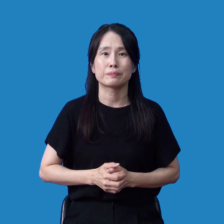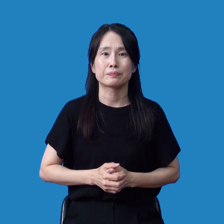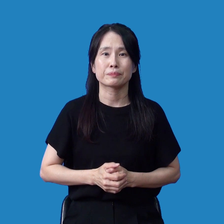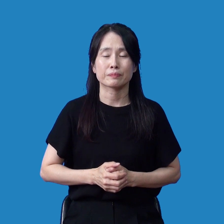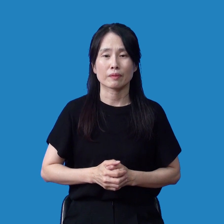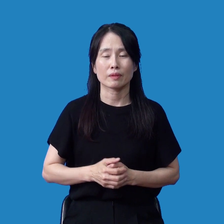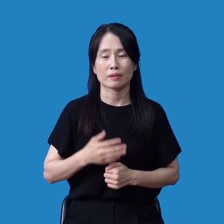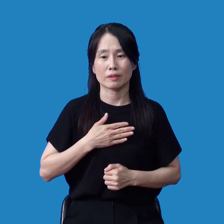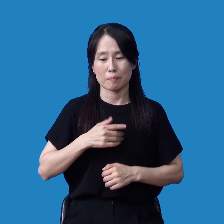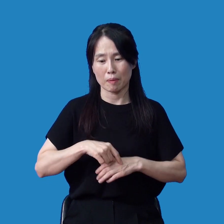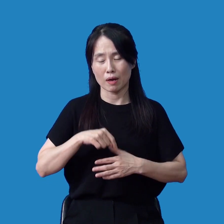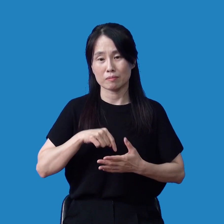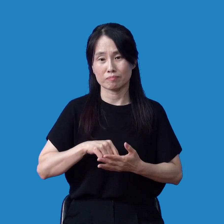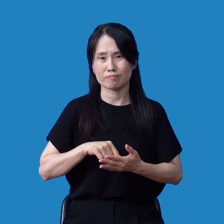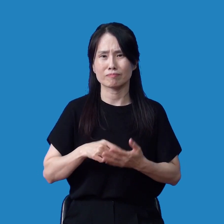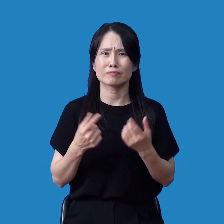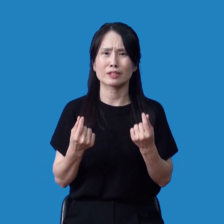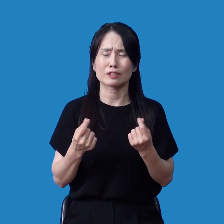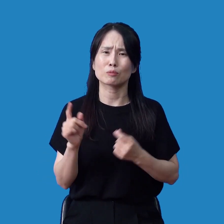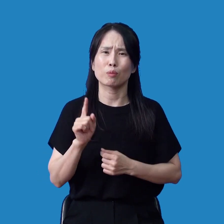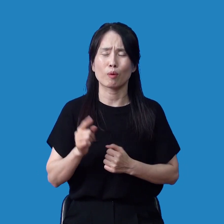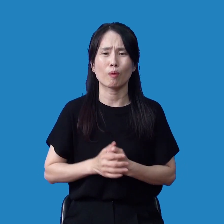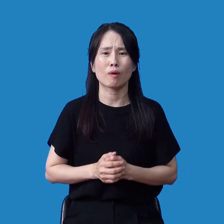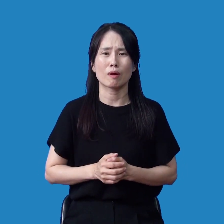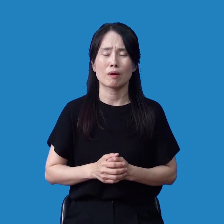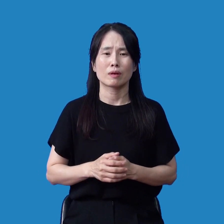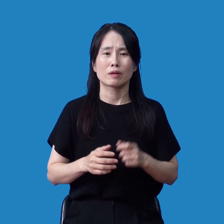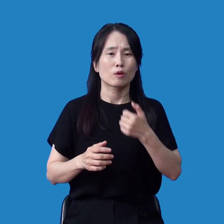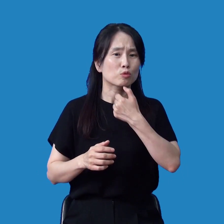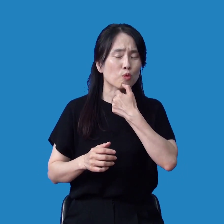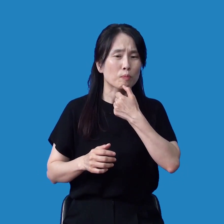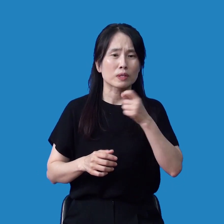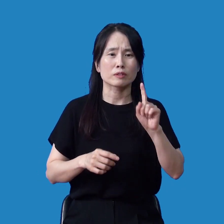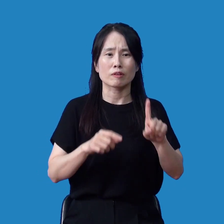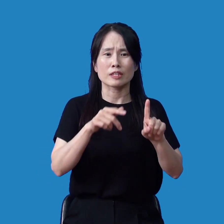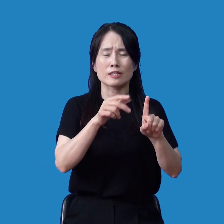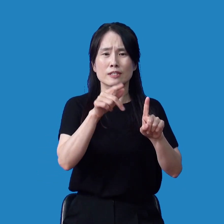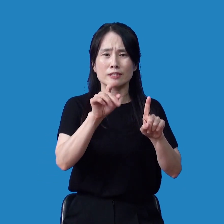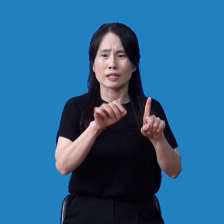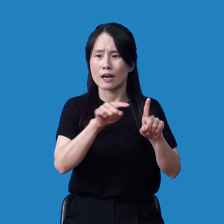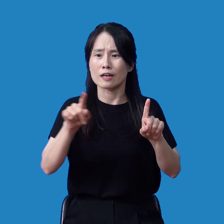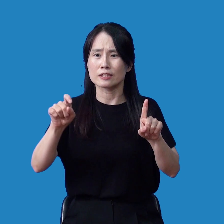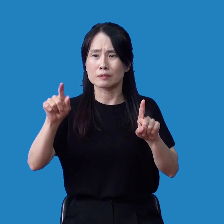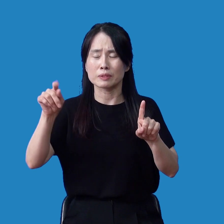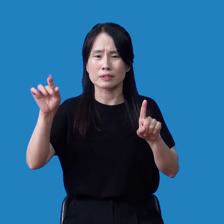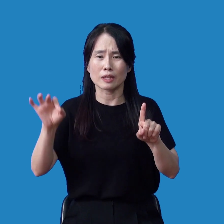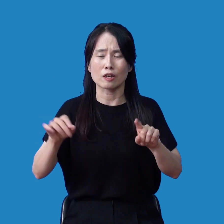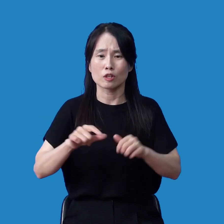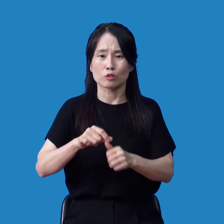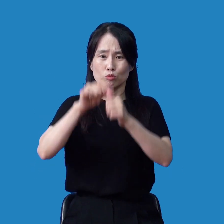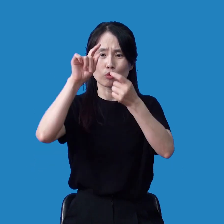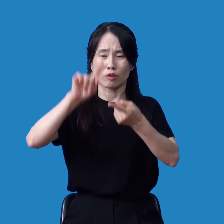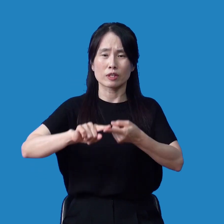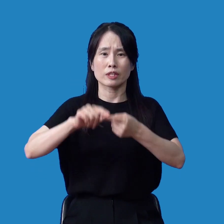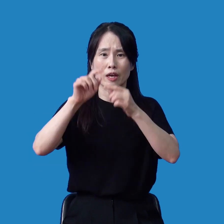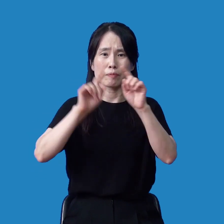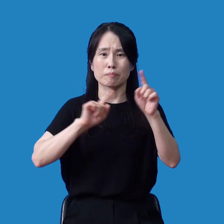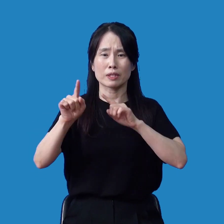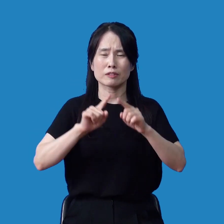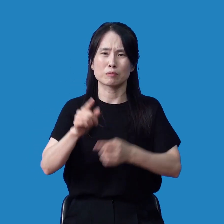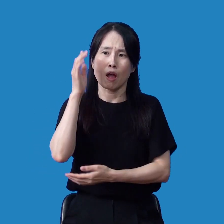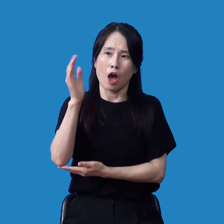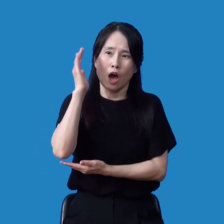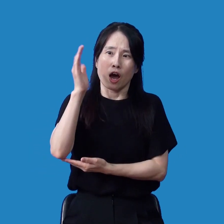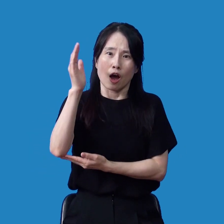마음 같아서는 앞에서 공부한 11장까지의 모든 구원에 대한 말씀을 다시 한번 리마인드를 했으면